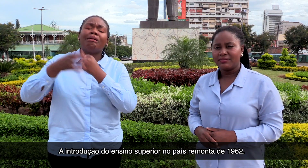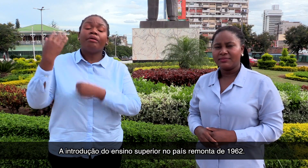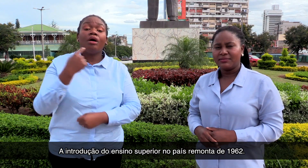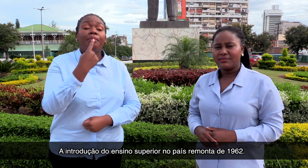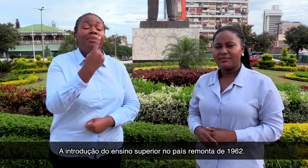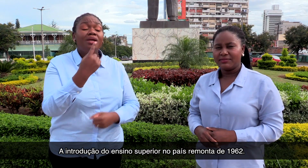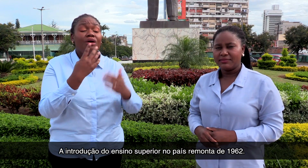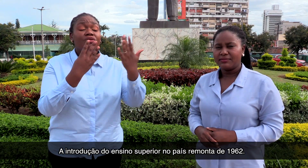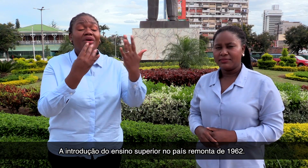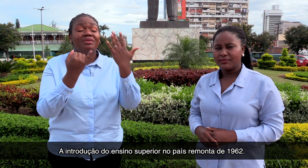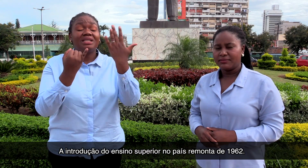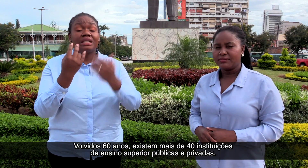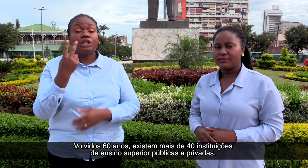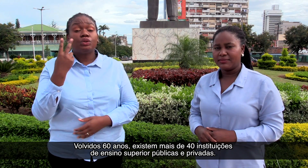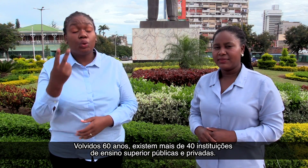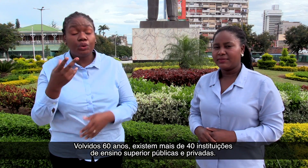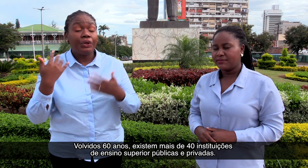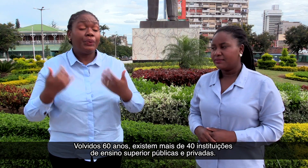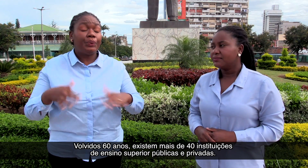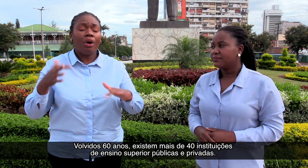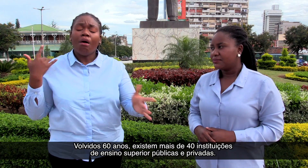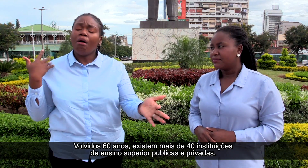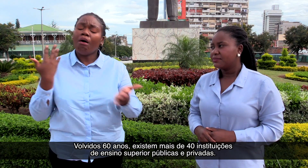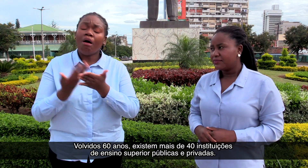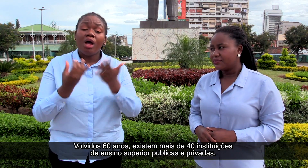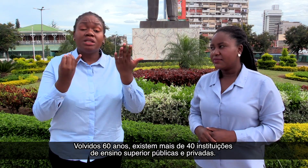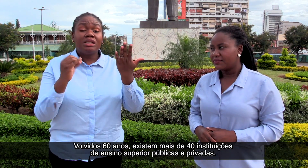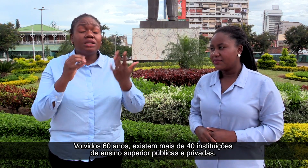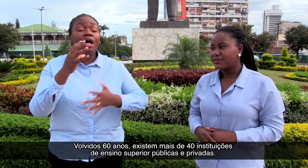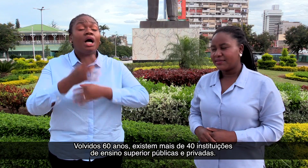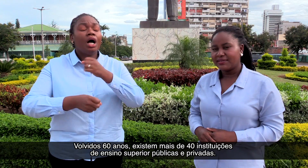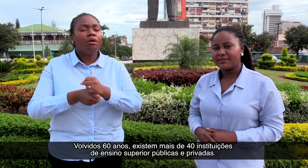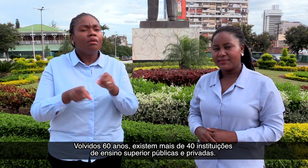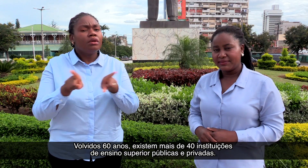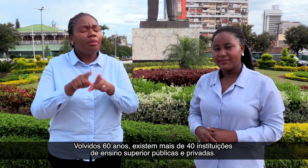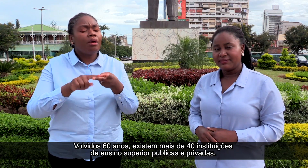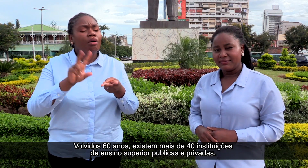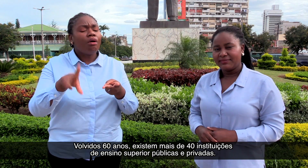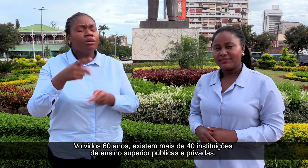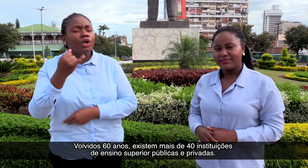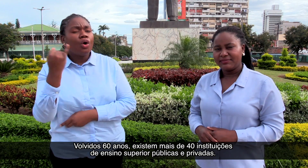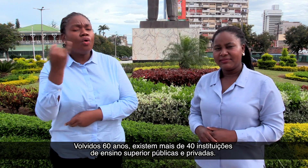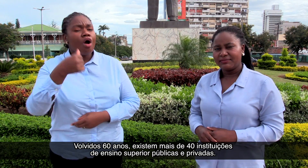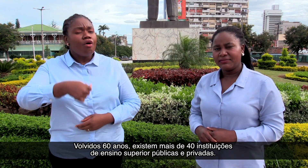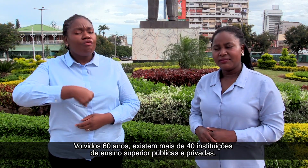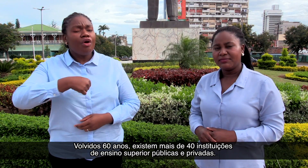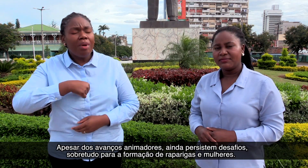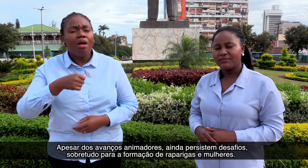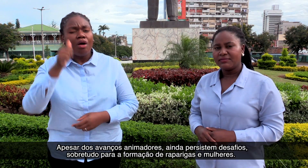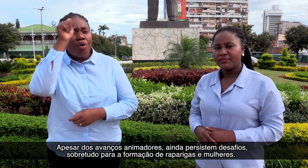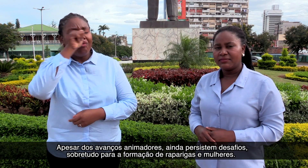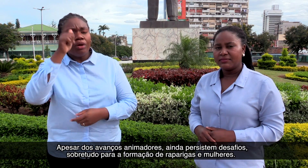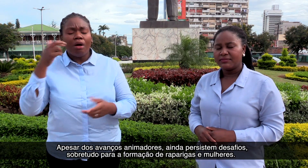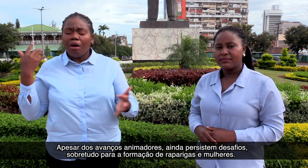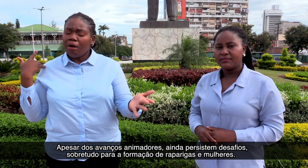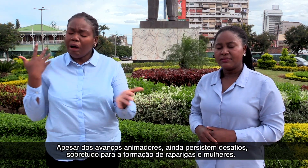remonta de 1962. Volvidos 60 anos, existem mais de 40 instituições de ensino superior públicas e privadas. Apesar